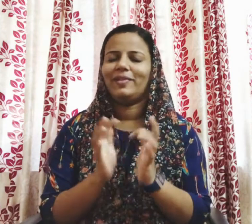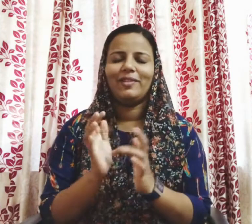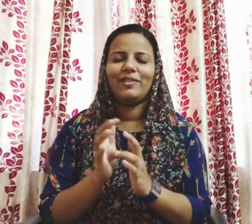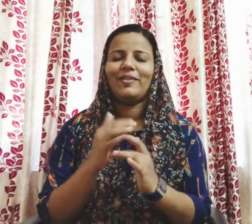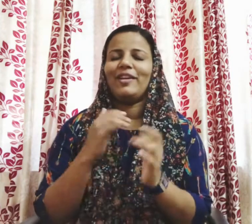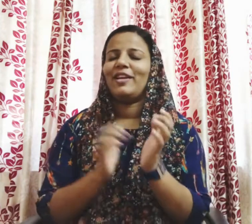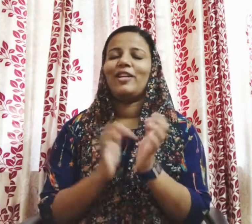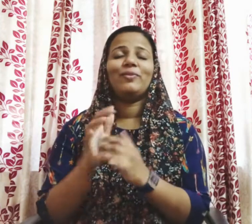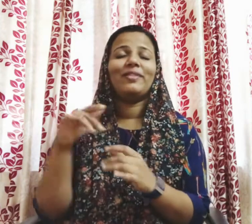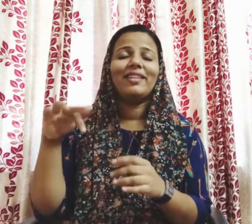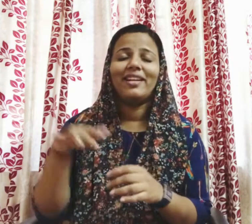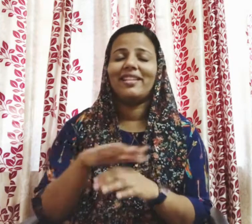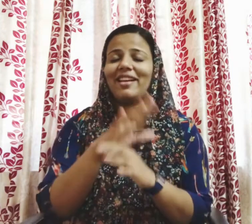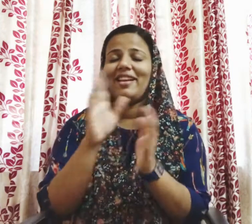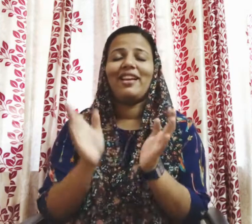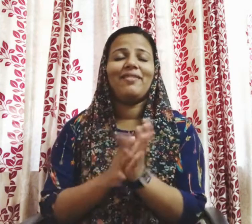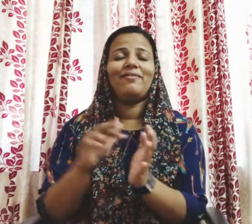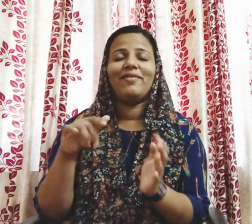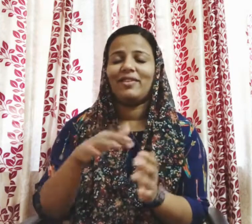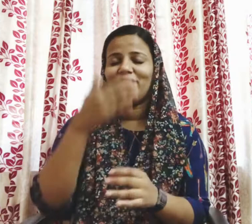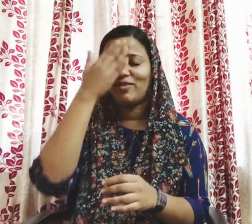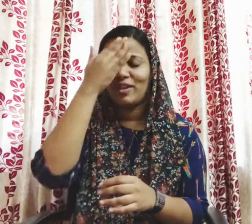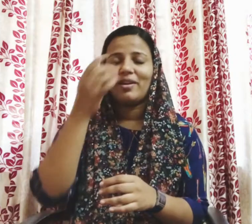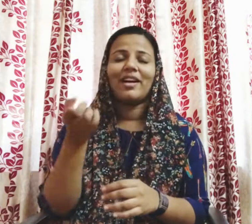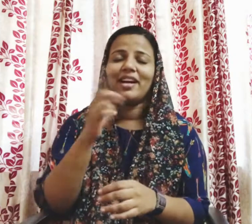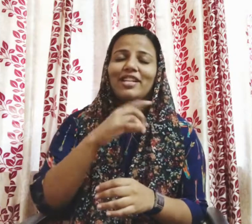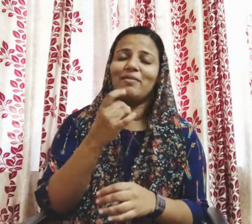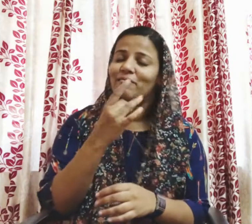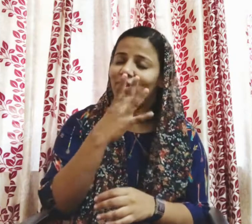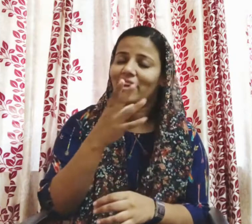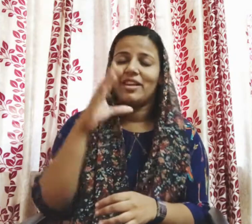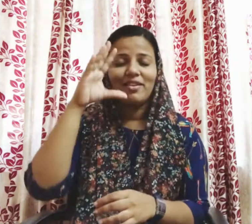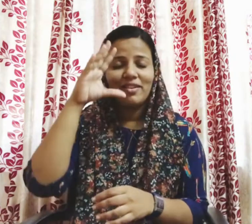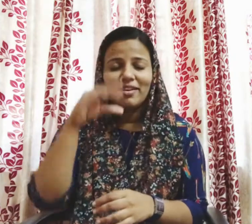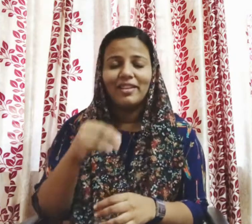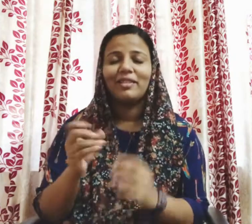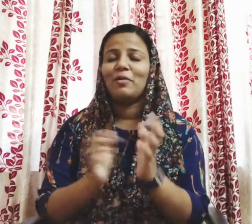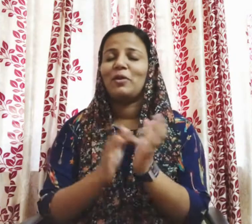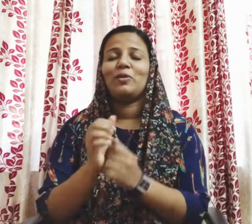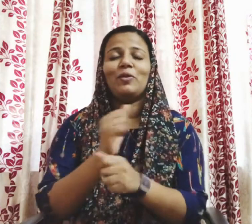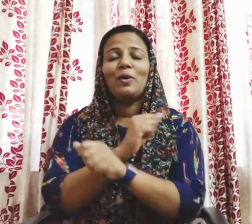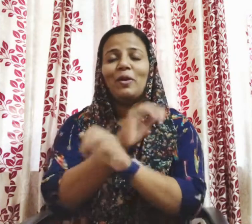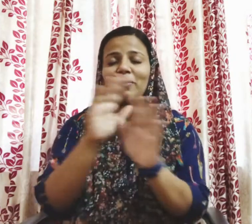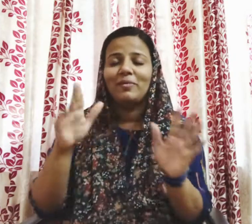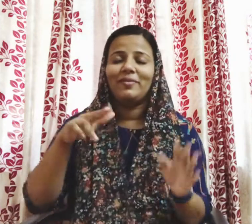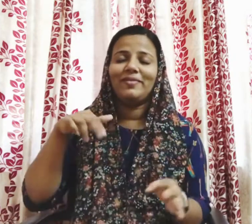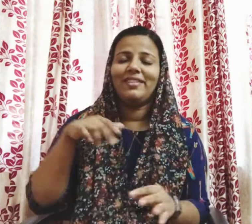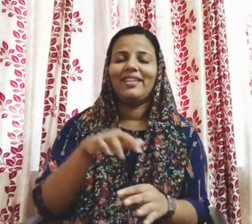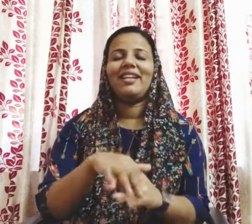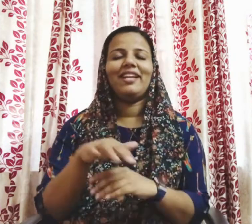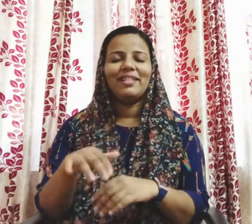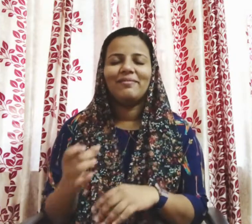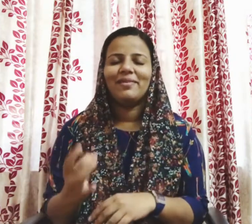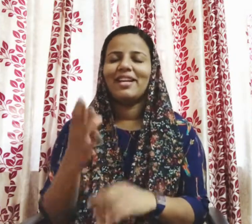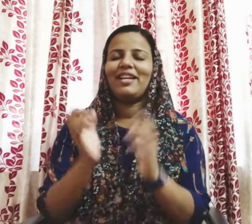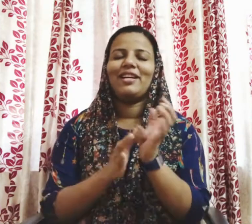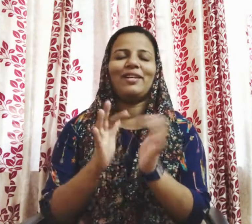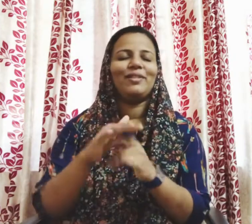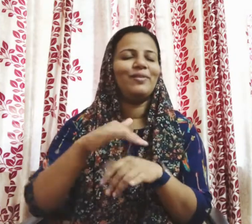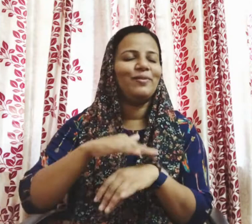കഥാവേ, അങ്ങ് ഞങ്ങളെ നടത്തിയ വിധങ്ങൾക്കായിട്ട് സ്തോത്രം. കഴിഞ്ഞ പകൽക്കാലവും കഴിഞ്ഞ രാത്രിയിലും കഥാവ് ഞങ്ങളെ അത്ഭുതകരമായി നടത്തി. ഈ പ്രഭാതം ഞങ്ങളെ